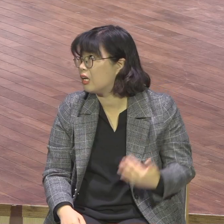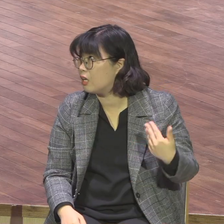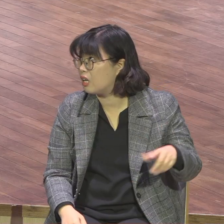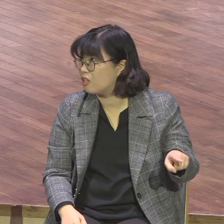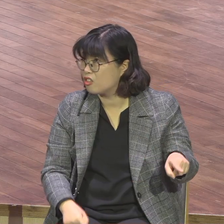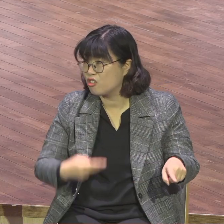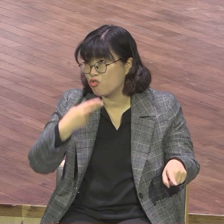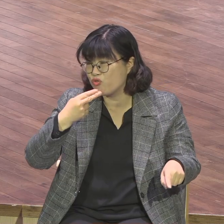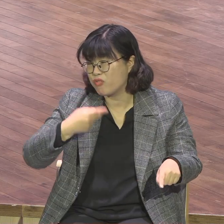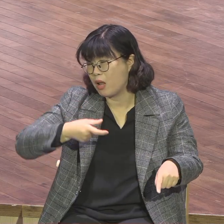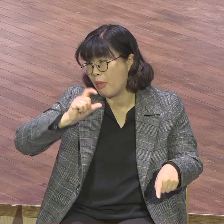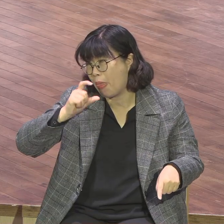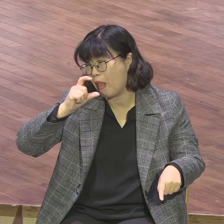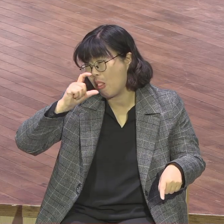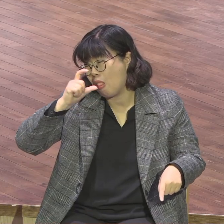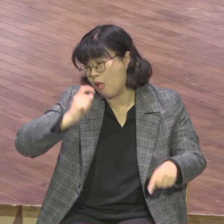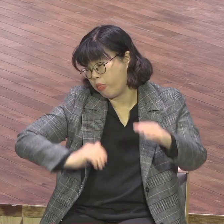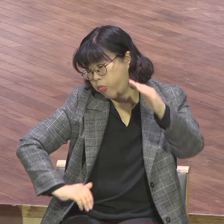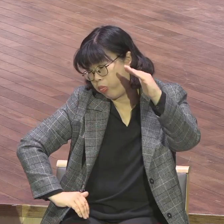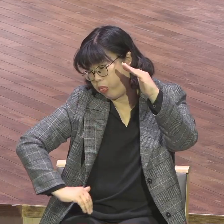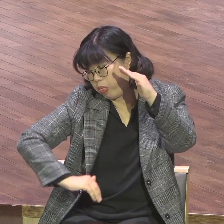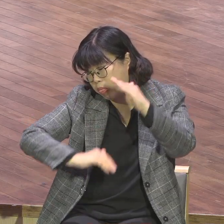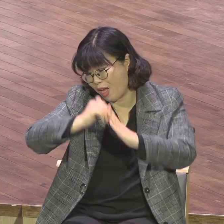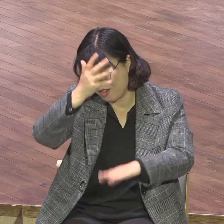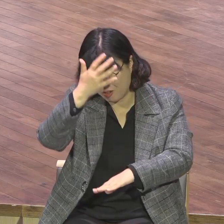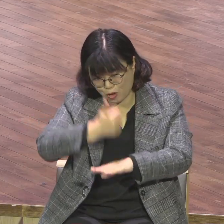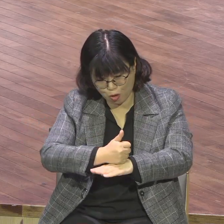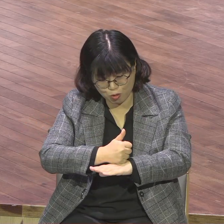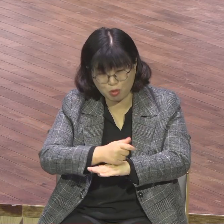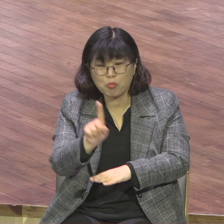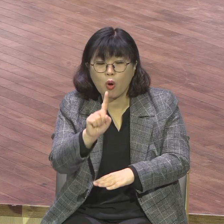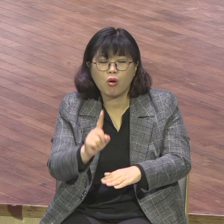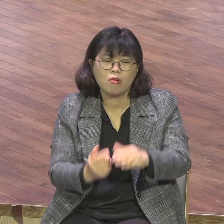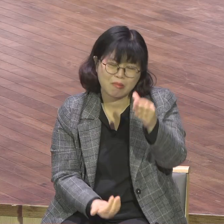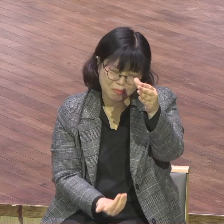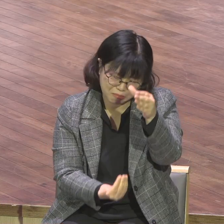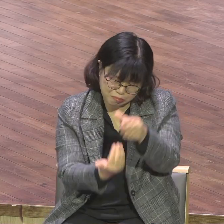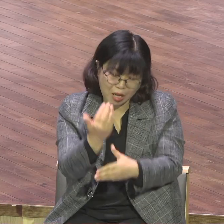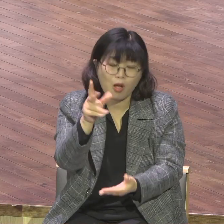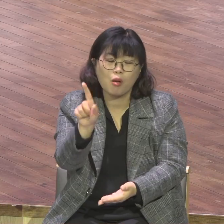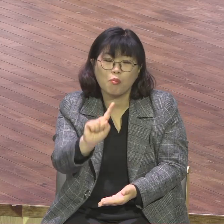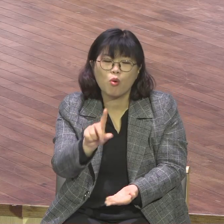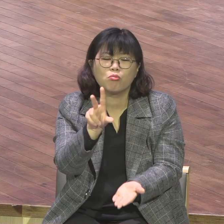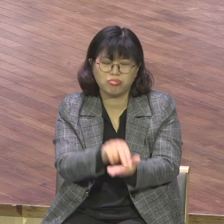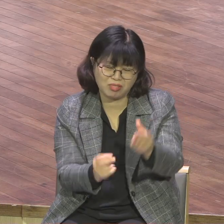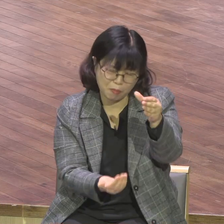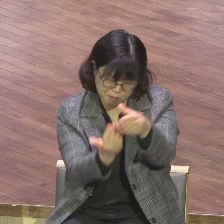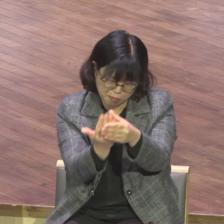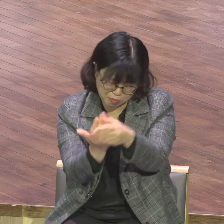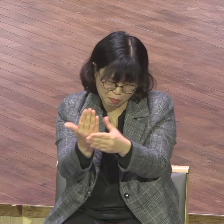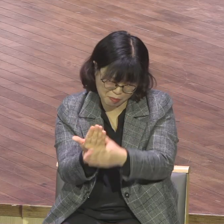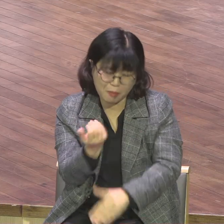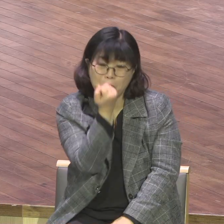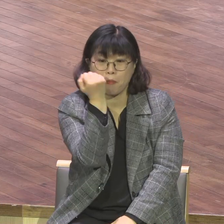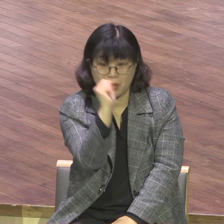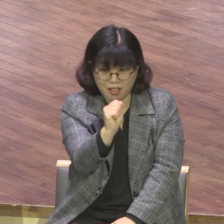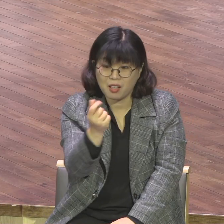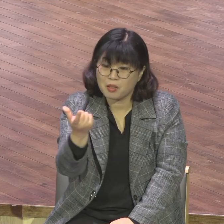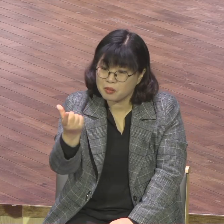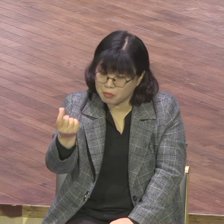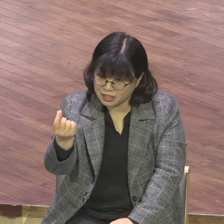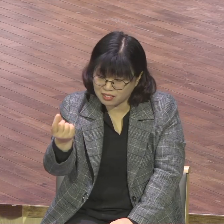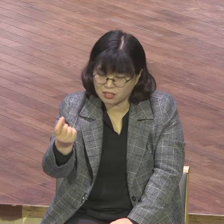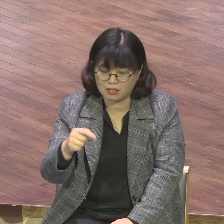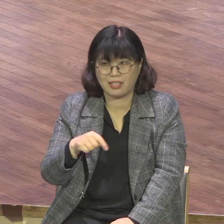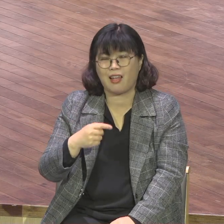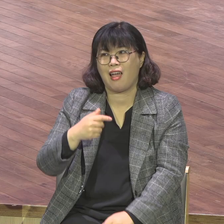틈을 주지 마라. 하나님을 본받는 자가 되라. 그리고 빛의 자녀처럼 행하여 주를 기쁘시하는 삶을